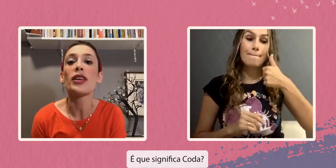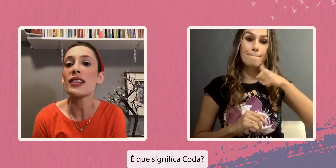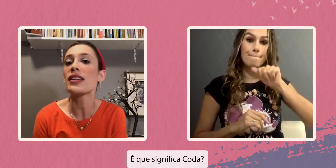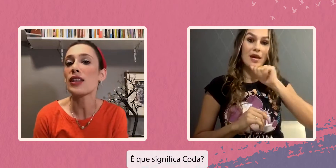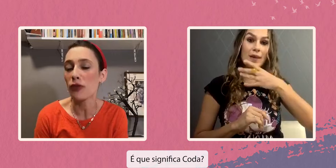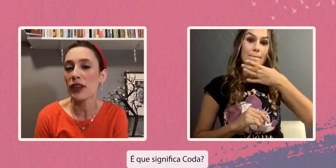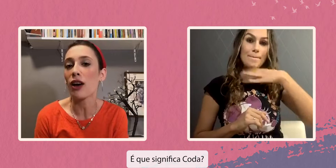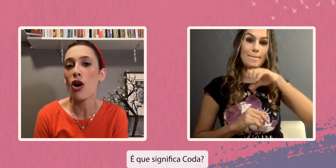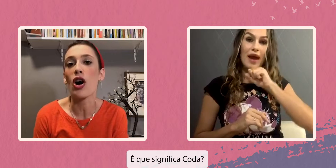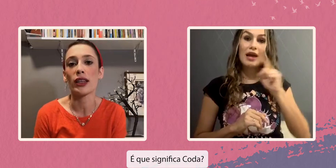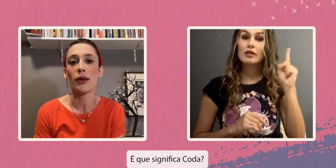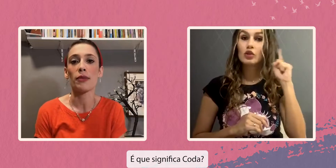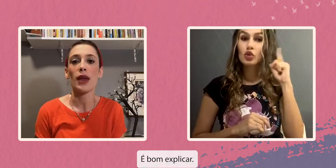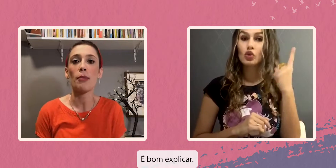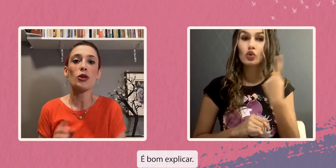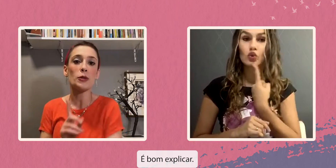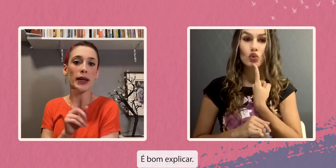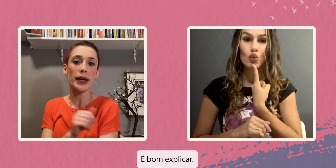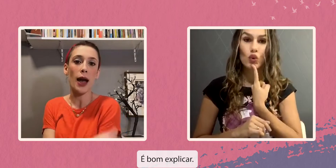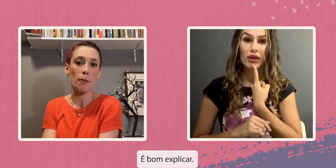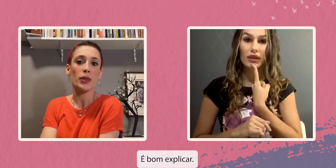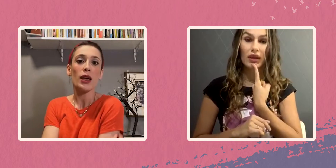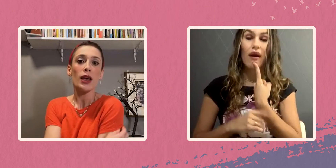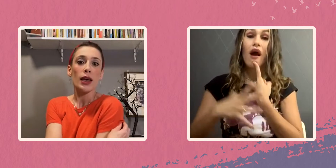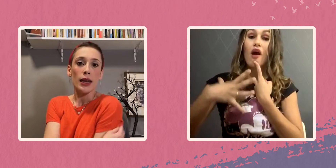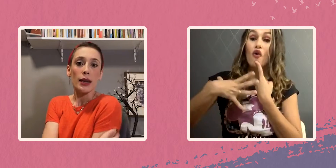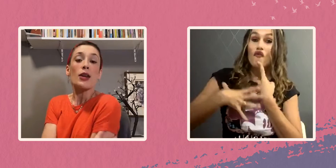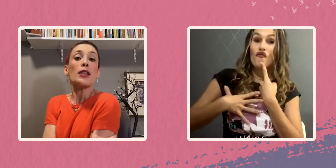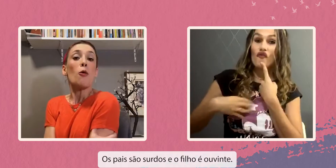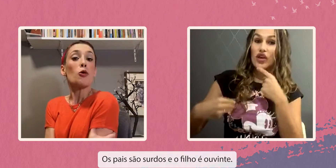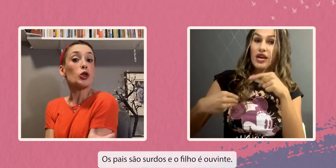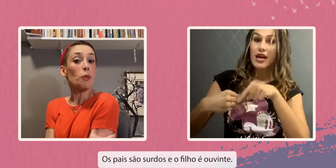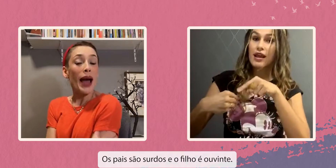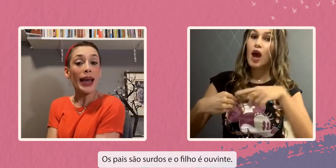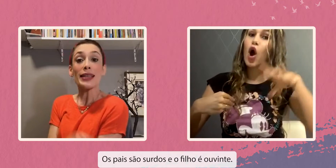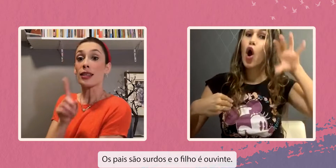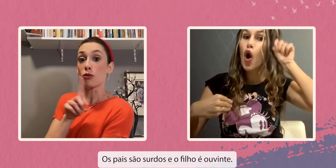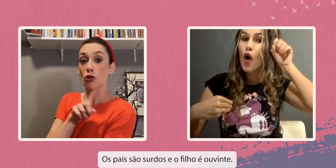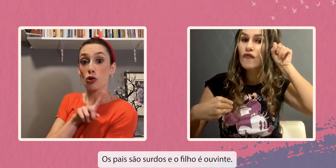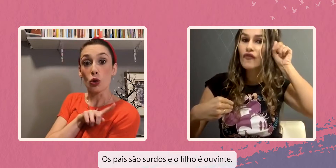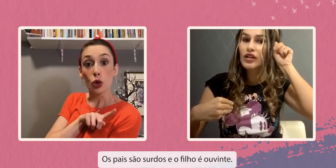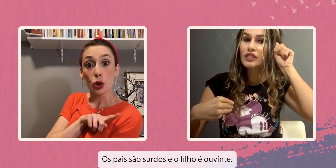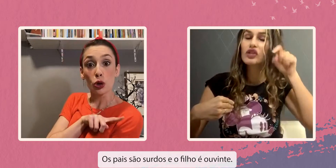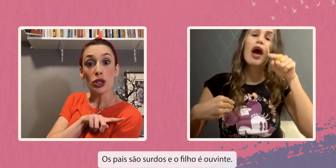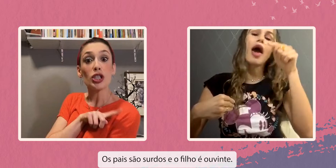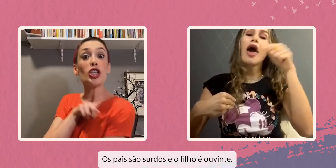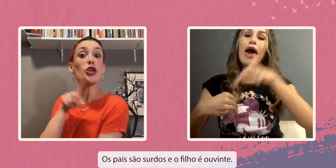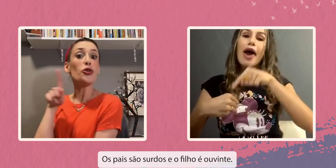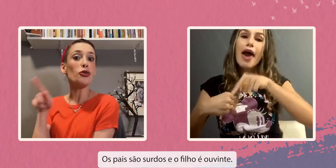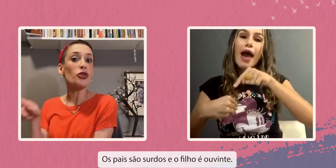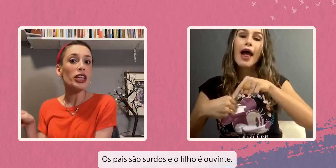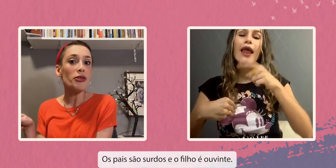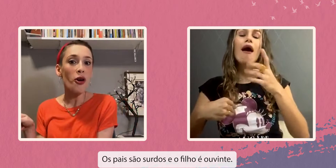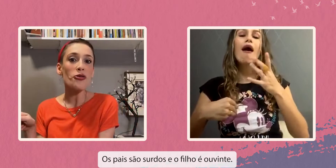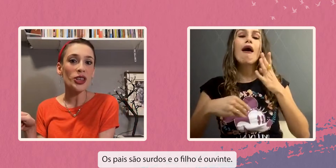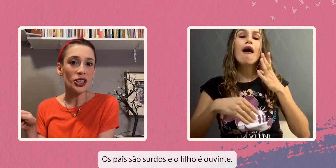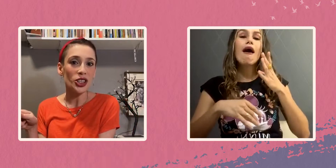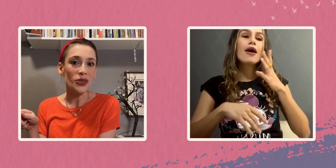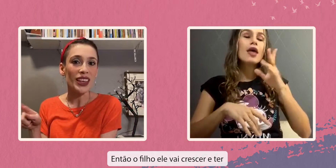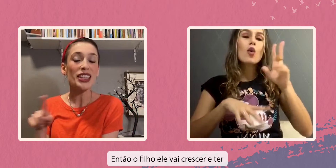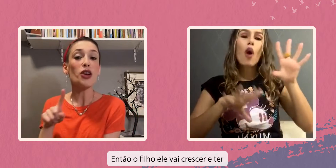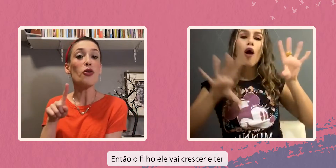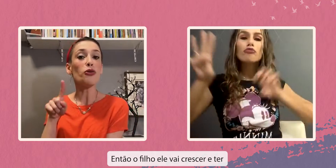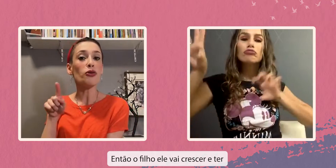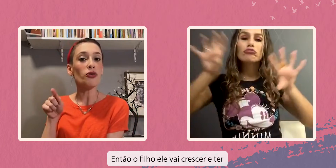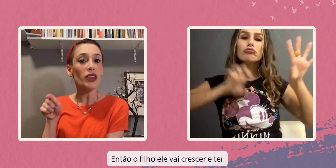Então, o que significa foda? É bom explicar. Os pais são surdos e o filho é